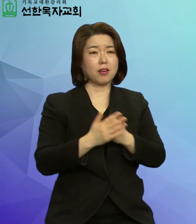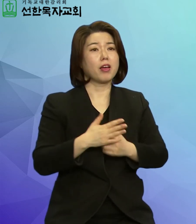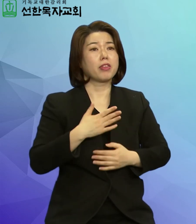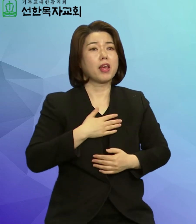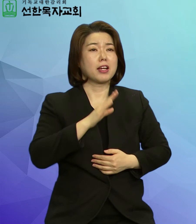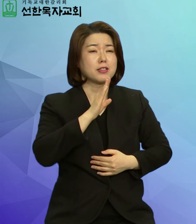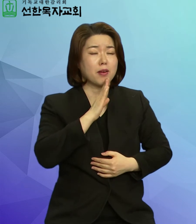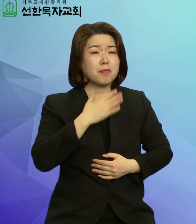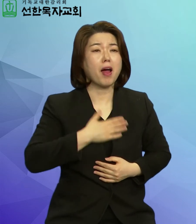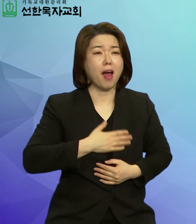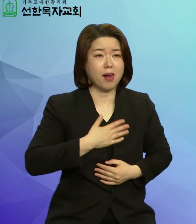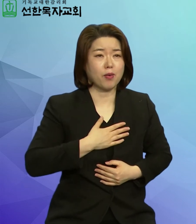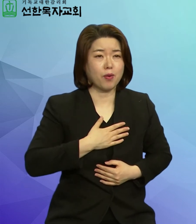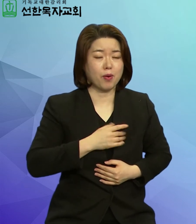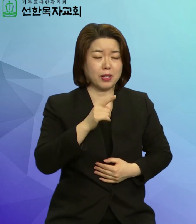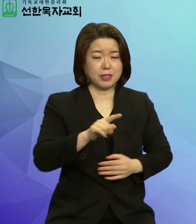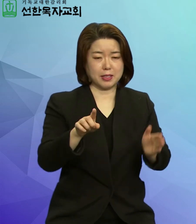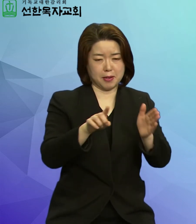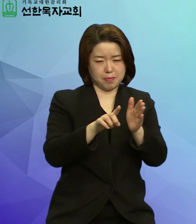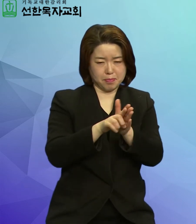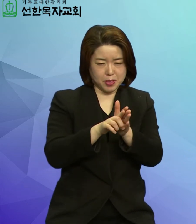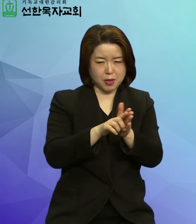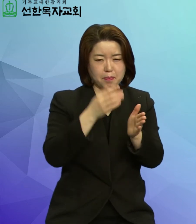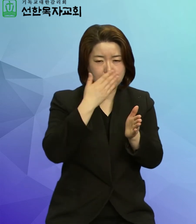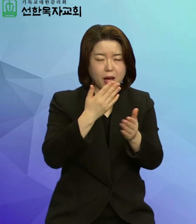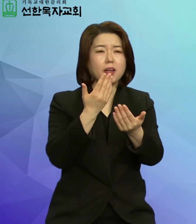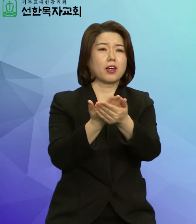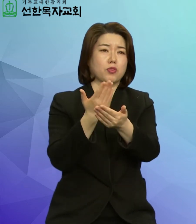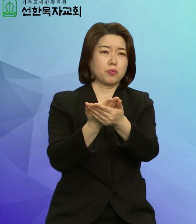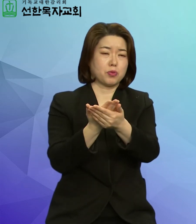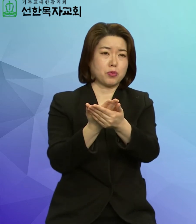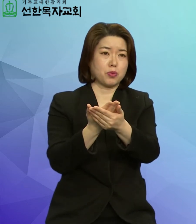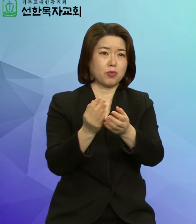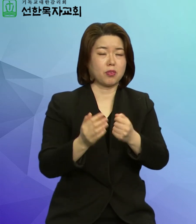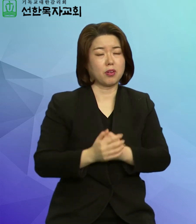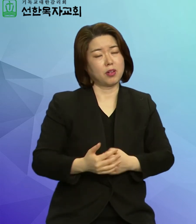제가 정말 알고 그게 믿어지게 해주십시오.